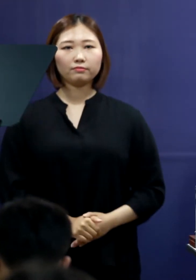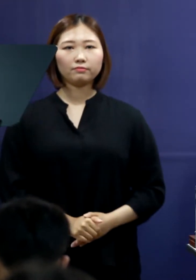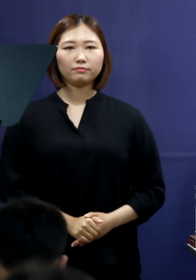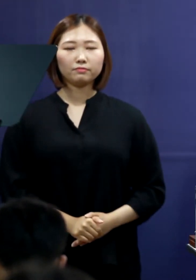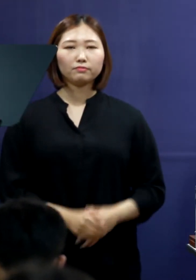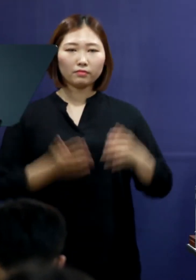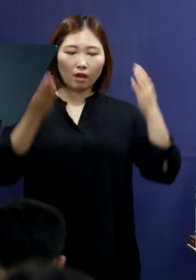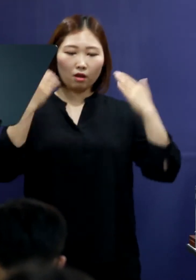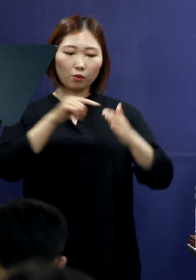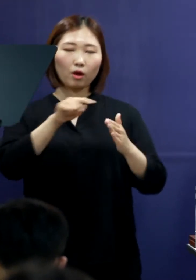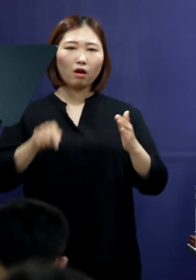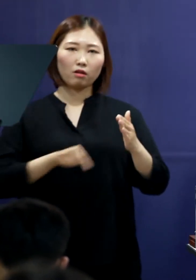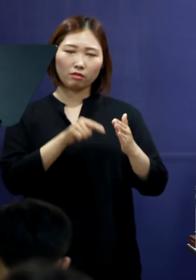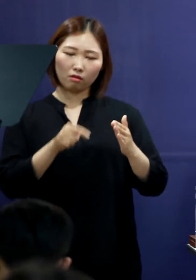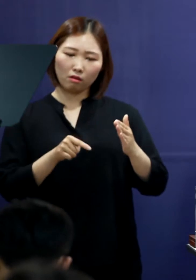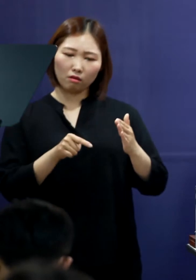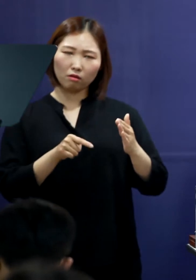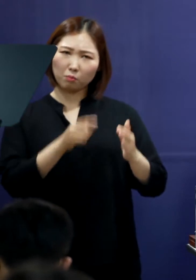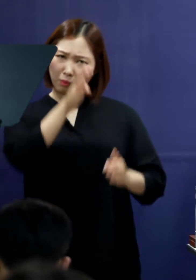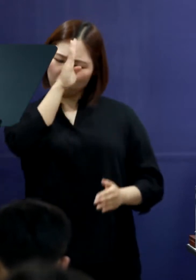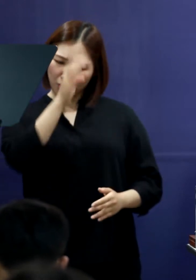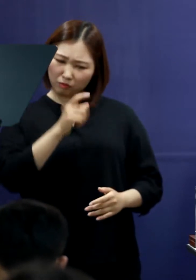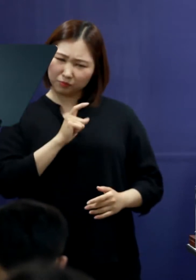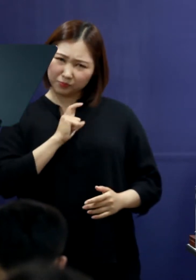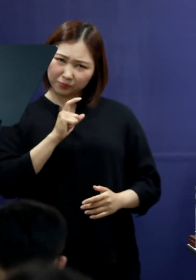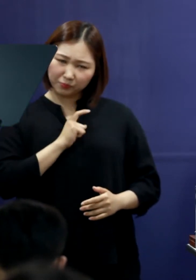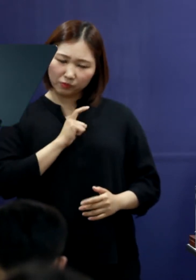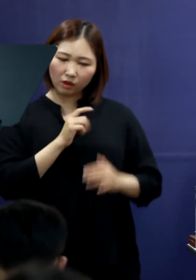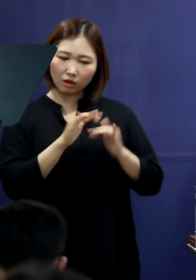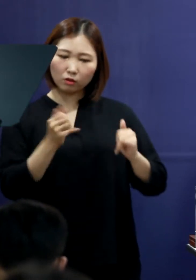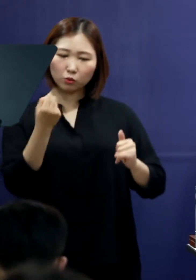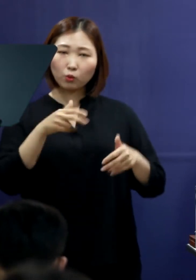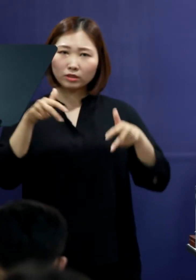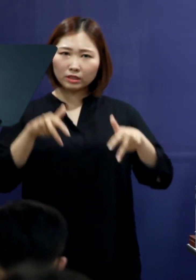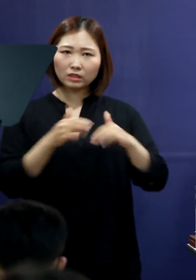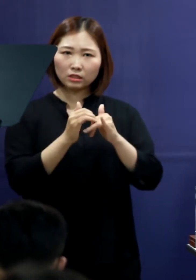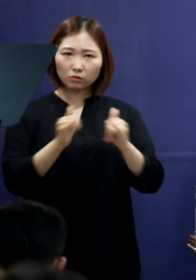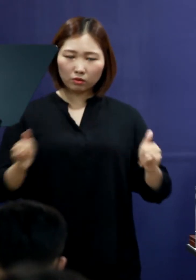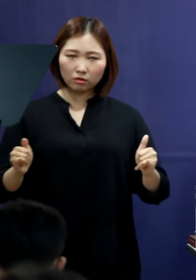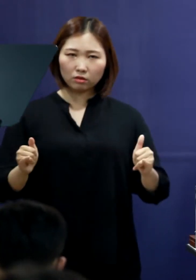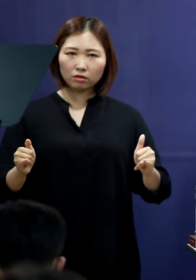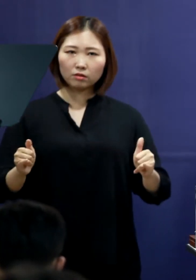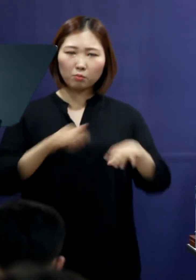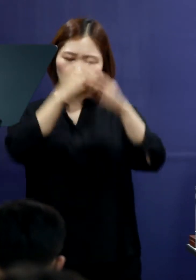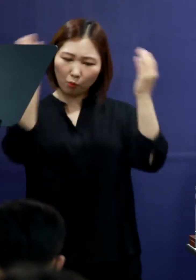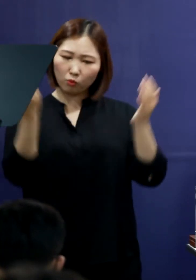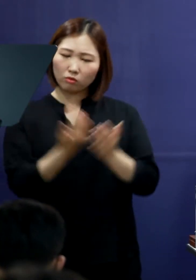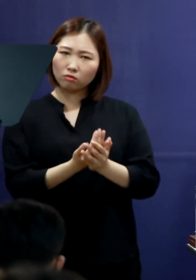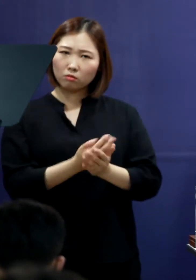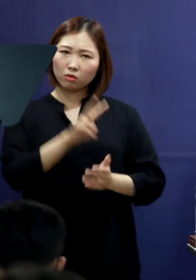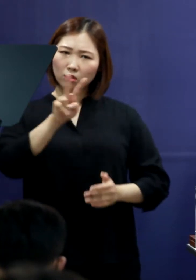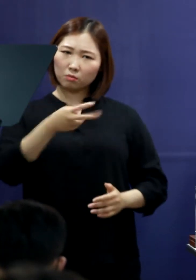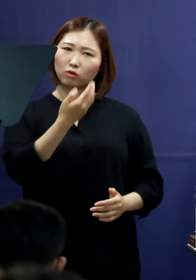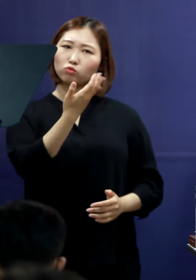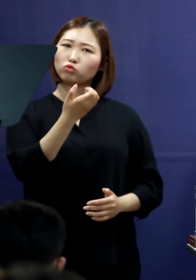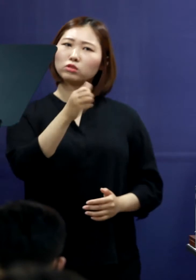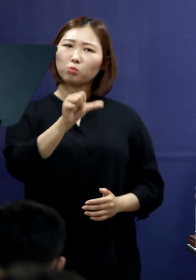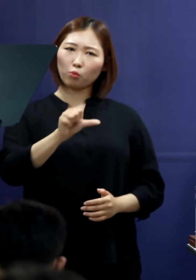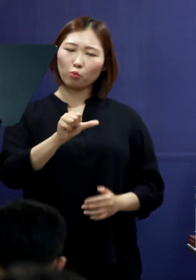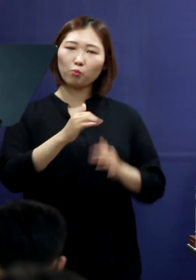학교 내 유증상자, 학생, 교직원 앞에서 지금까지 290명 정도가